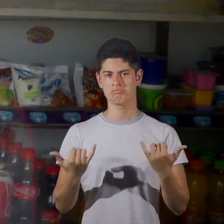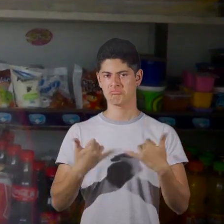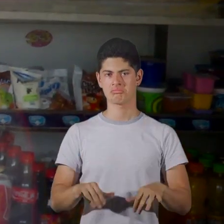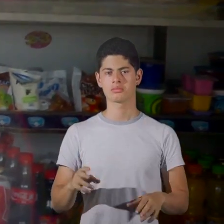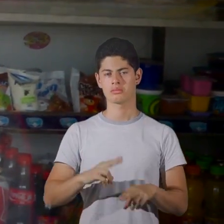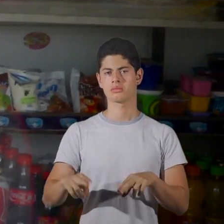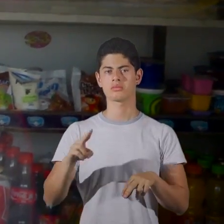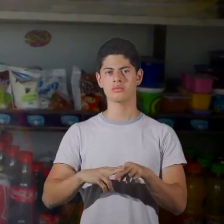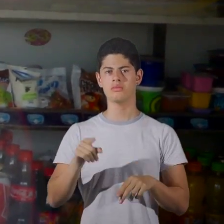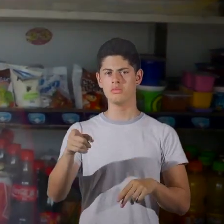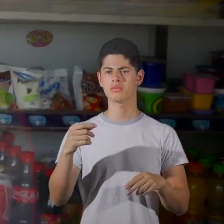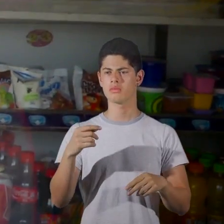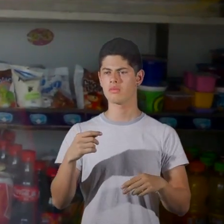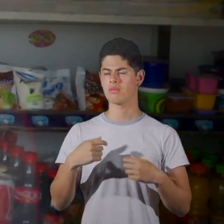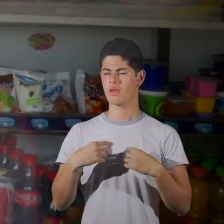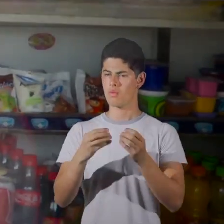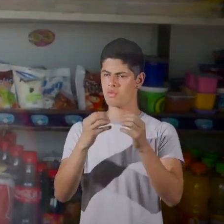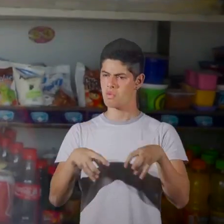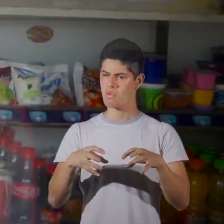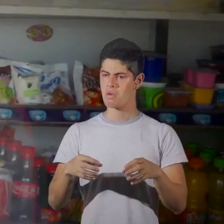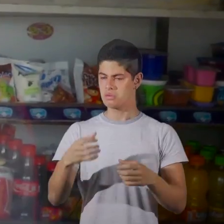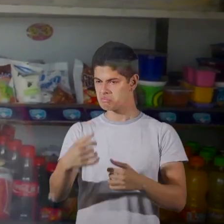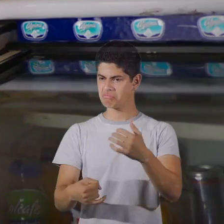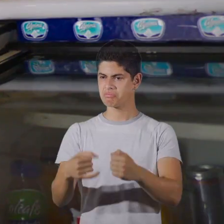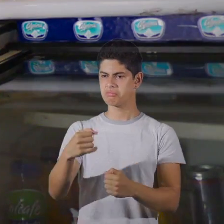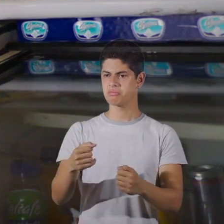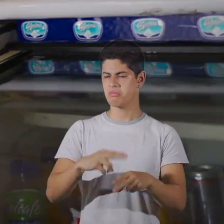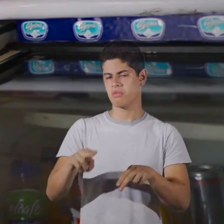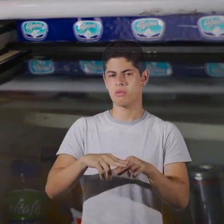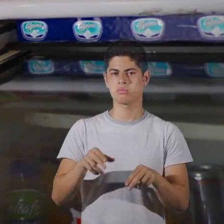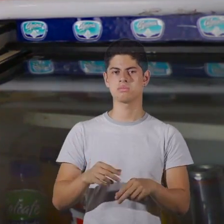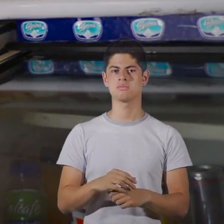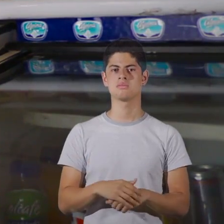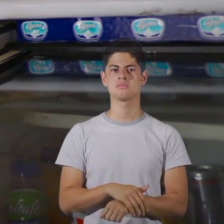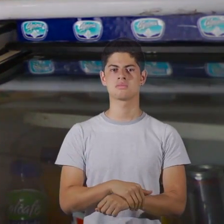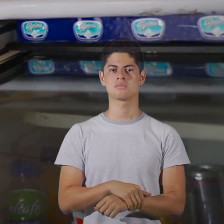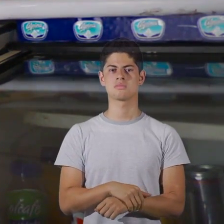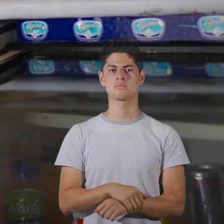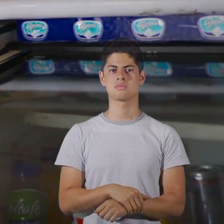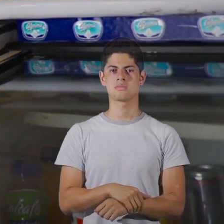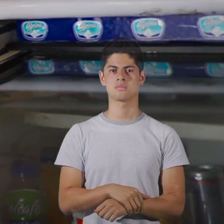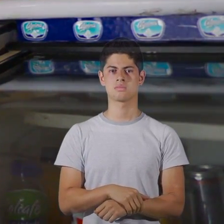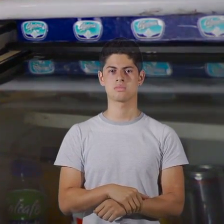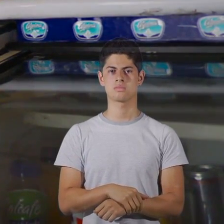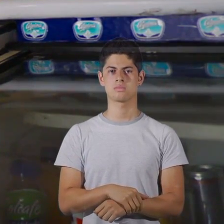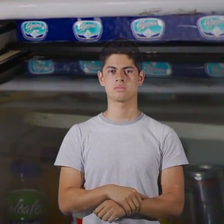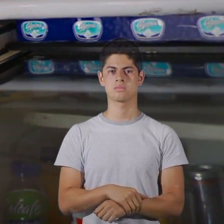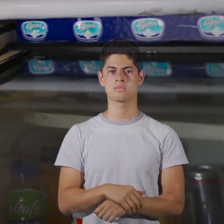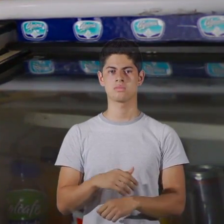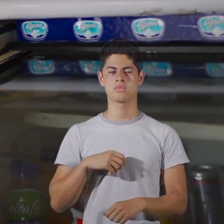último pues ya he venido entendiéndole un poco más. Y cuando él me pide algo, pues yo le entiendo, le veo la leche, el